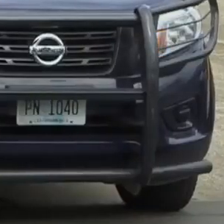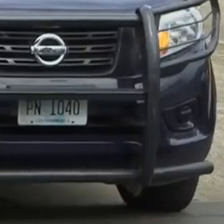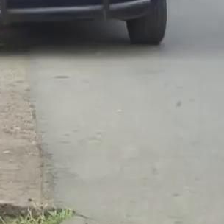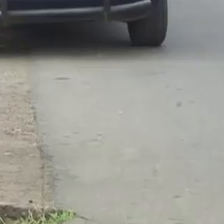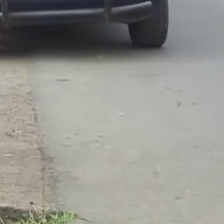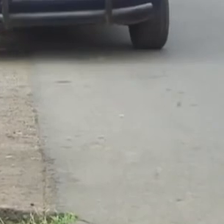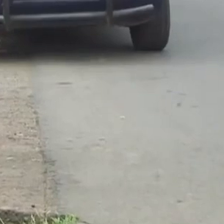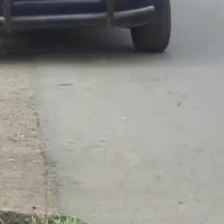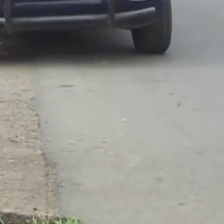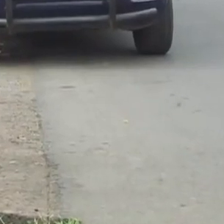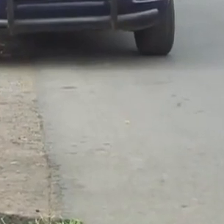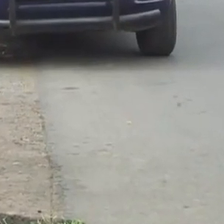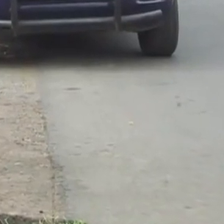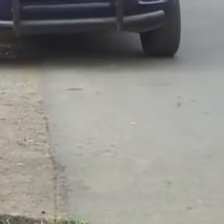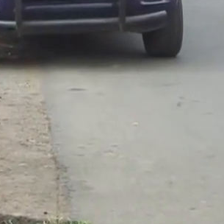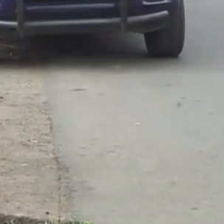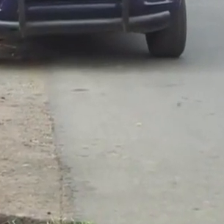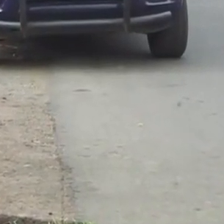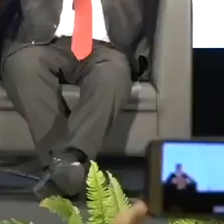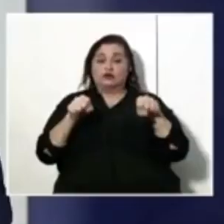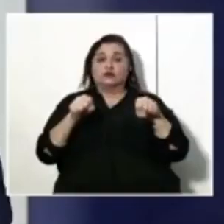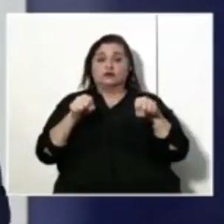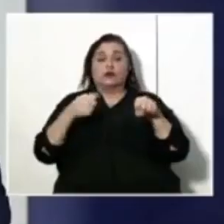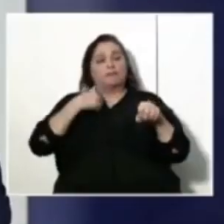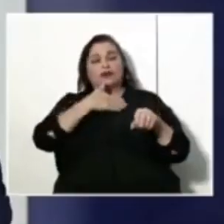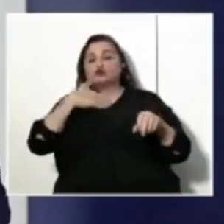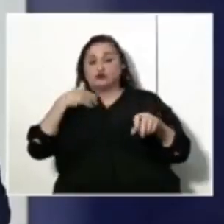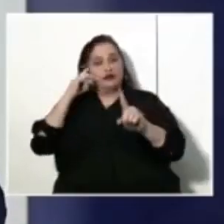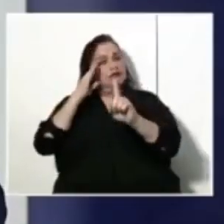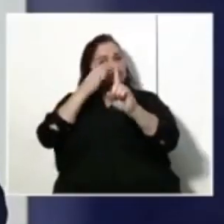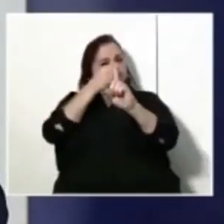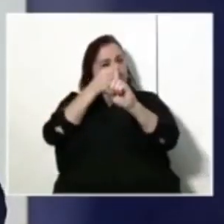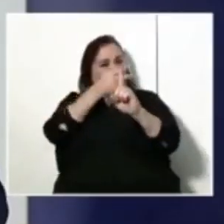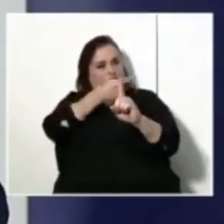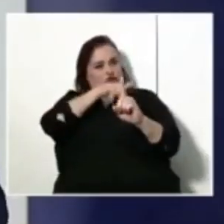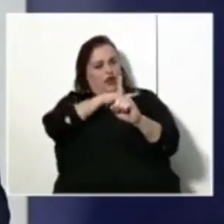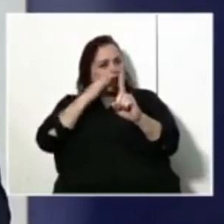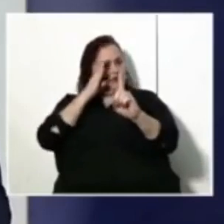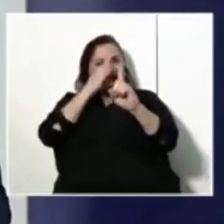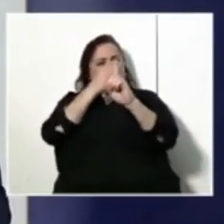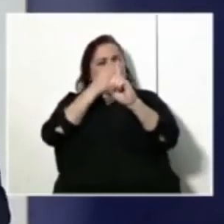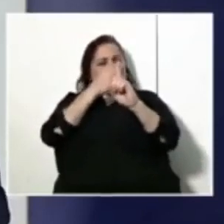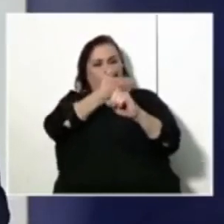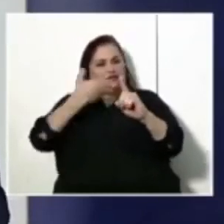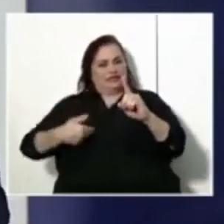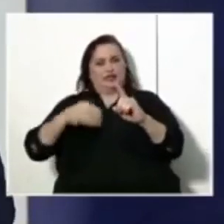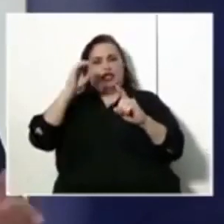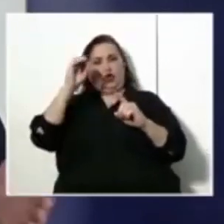concurra en juego limpio y en buena lid al proceso electoral. Me gustaría dirigirme personalmente y directamente al presidente Ortega,